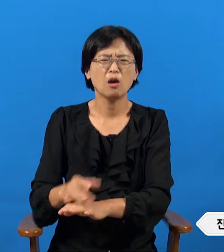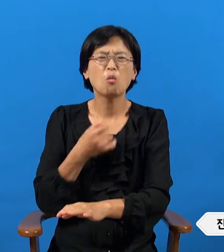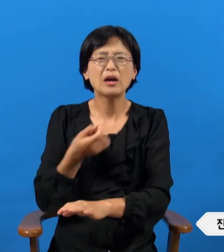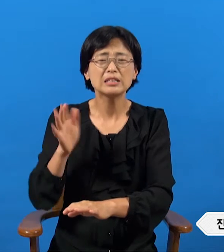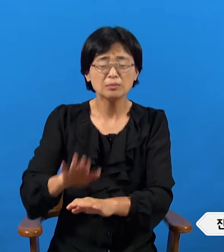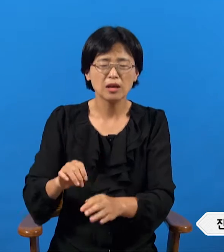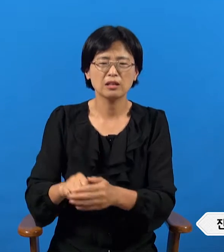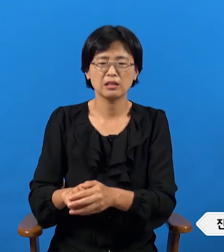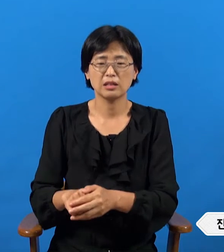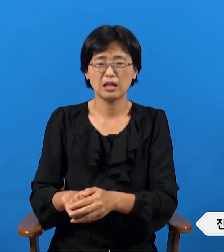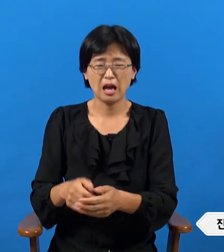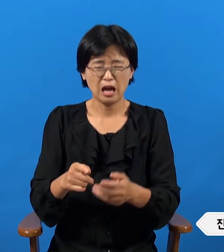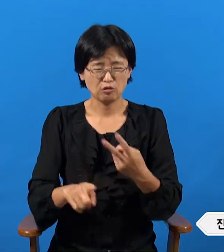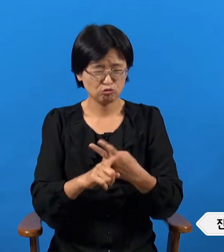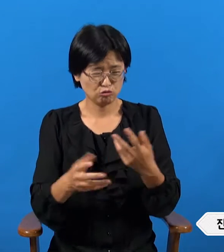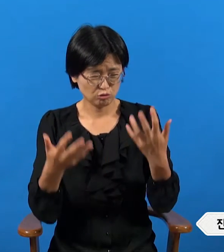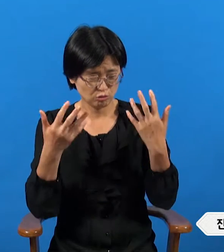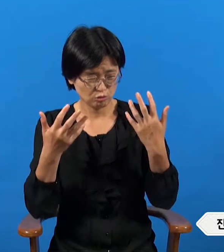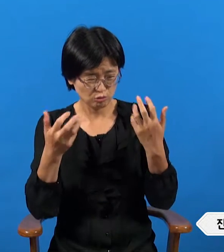중졸이라서 놓고 나온다고 할까봐